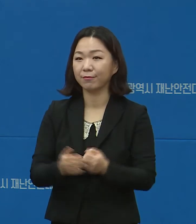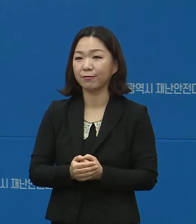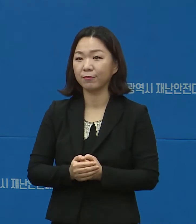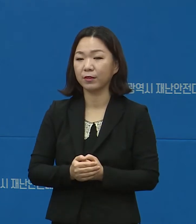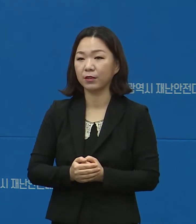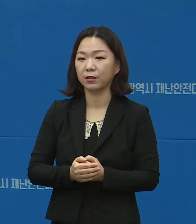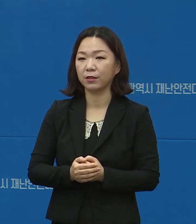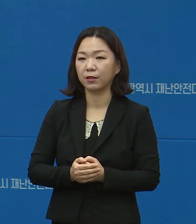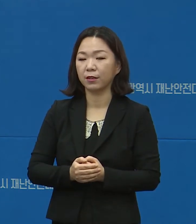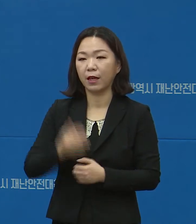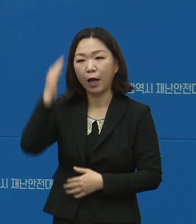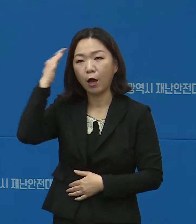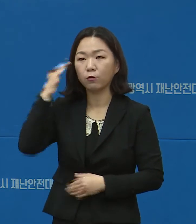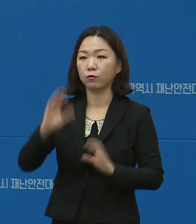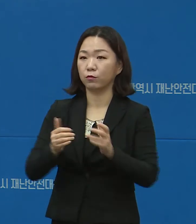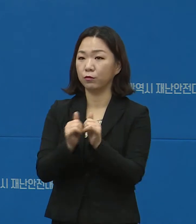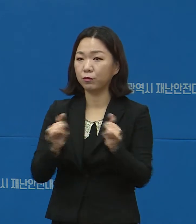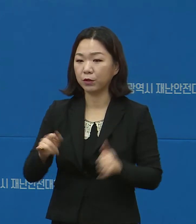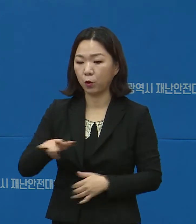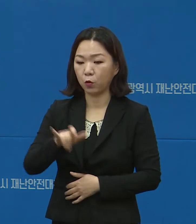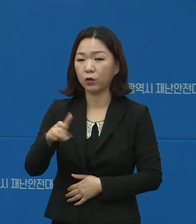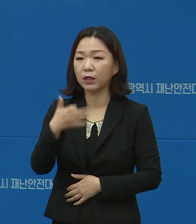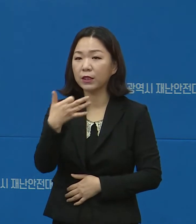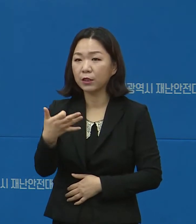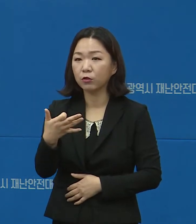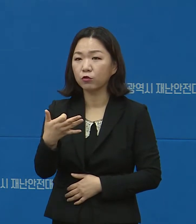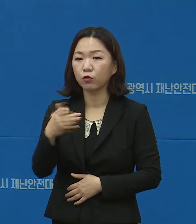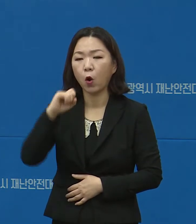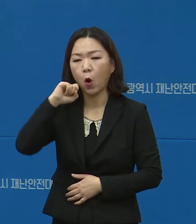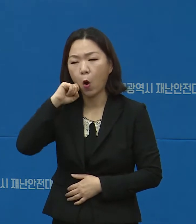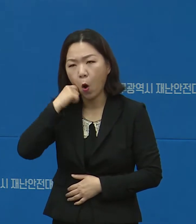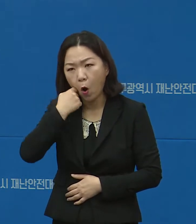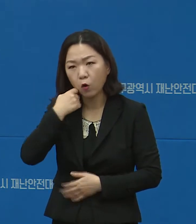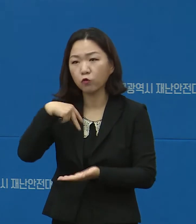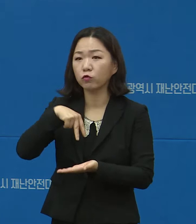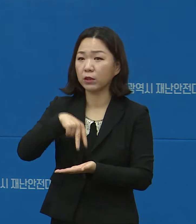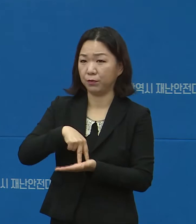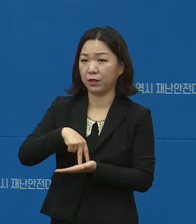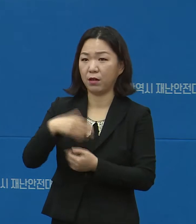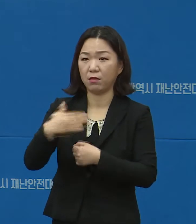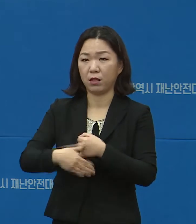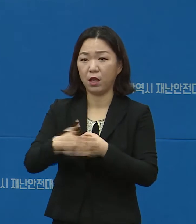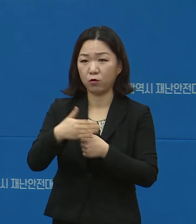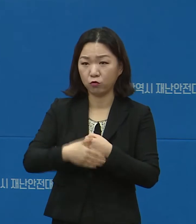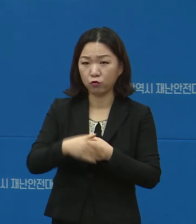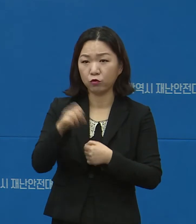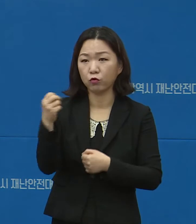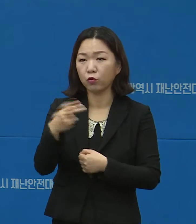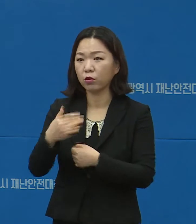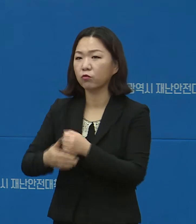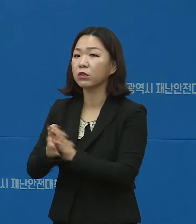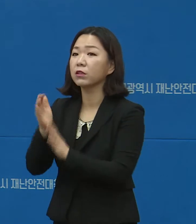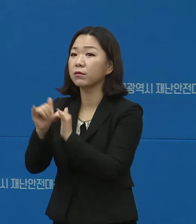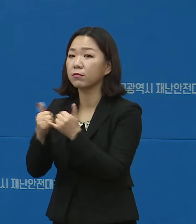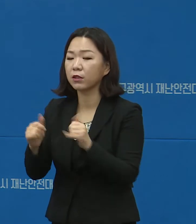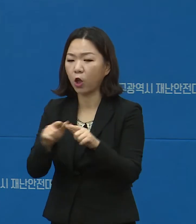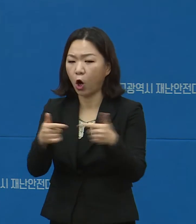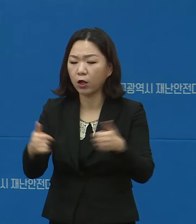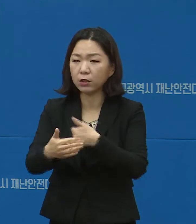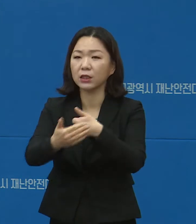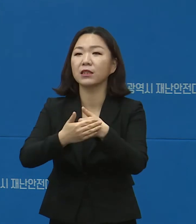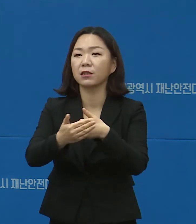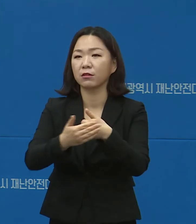우리 국민들께서 코로나19 사태로 어려움에 처한 대구와 대구 시민에게 다양한